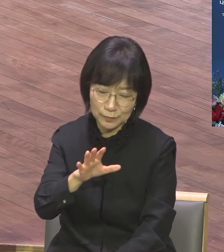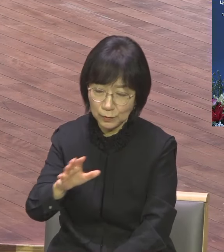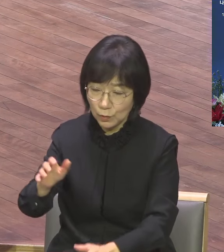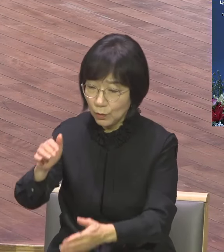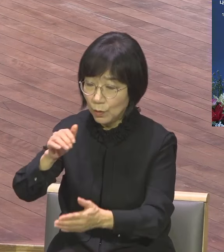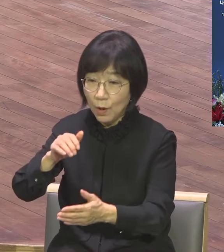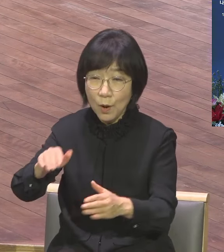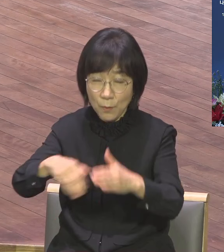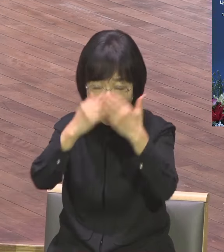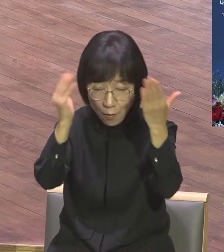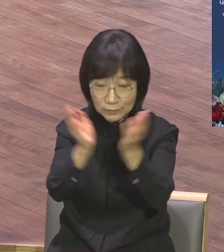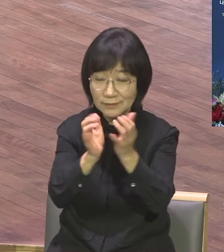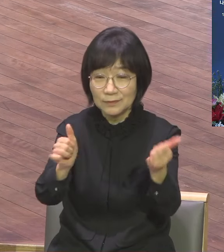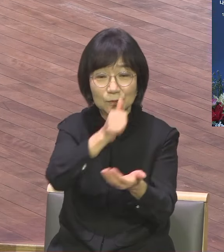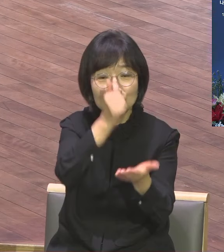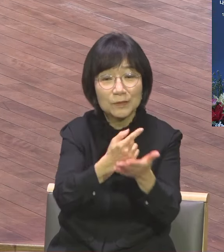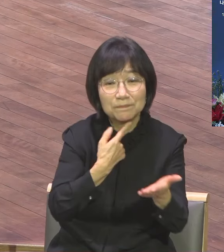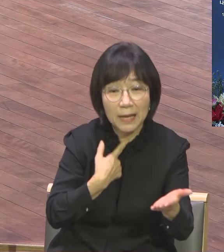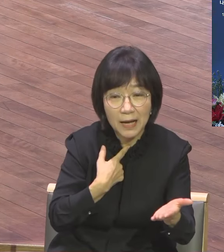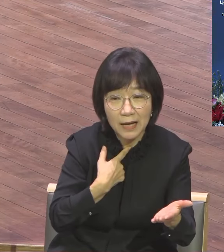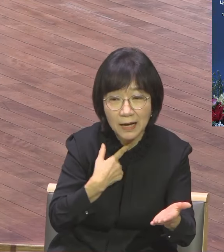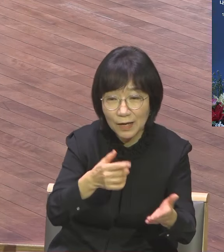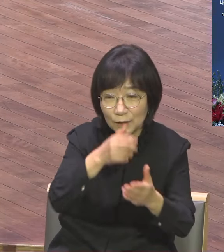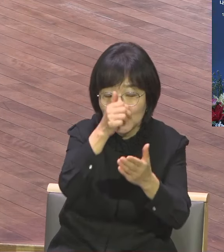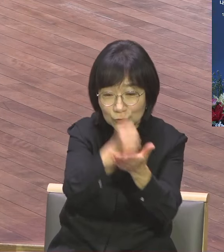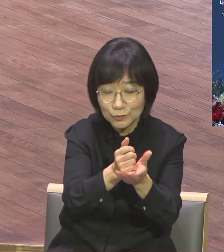모든 사람은 다 죄를 보아야 했습니다. 다 죄인이에요.